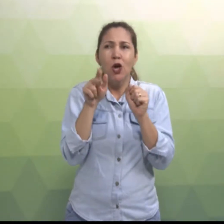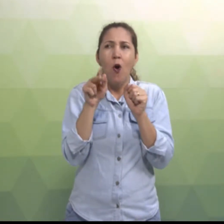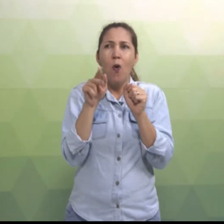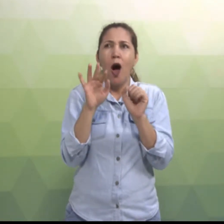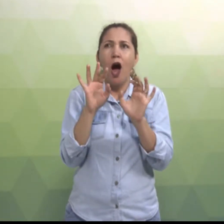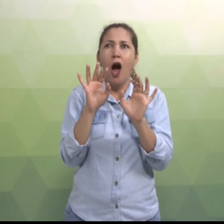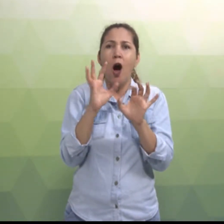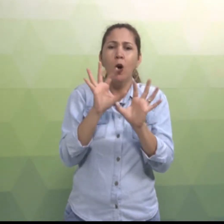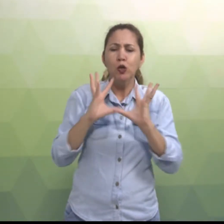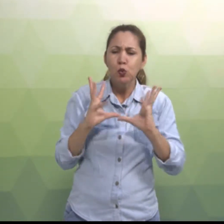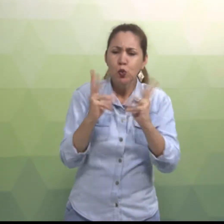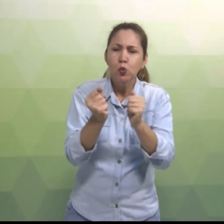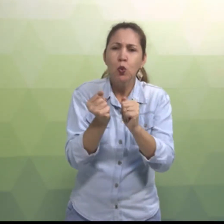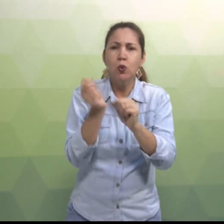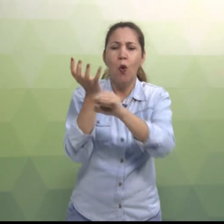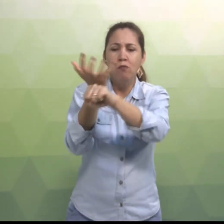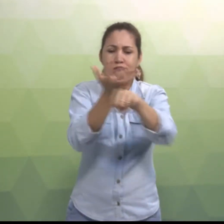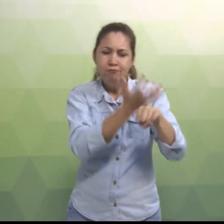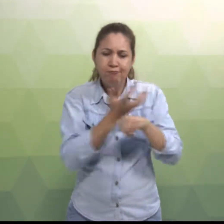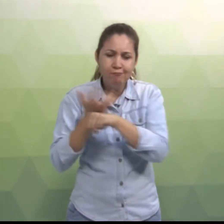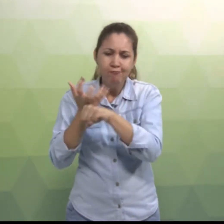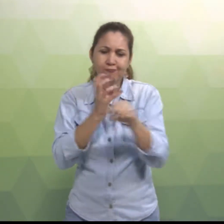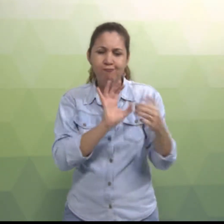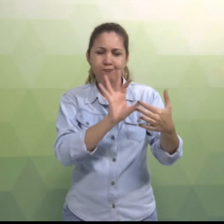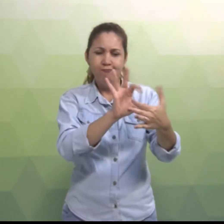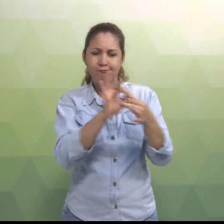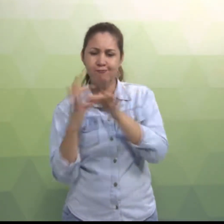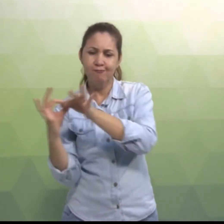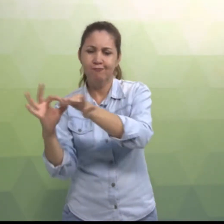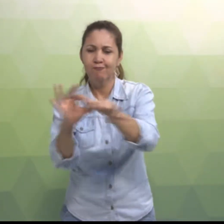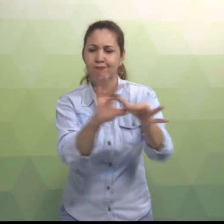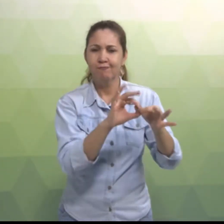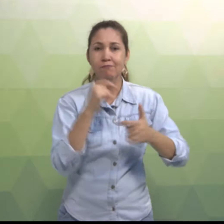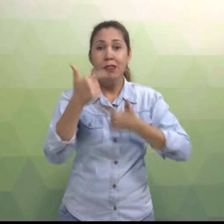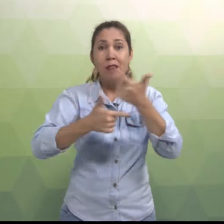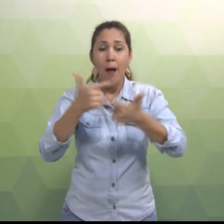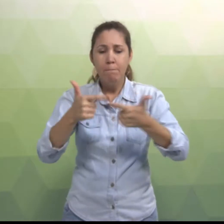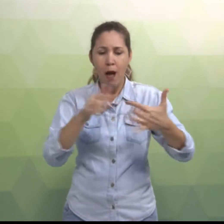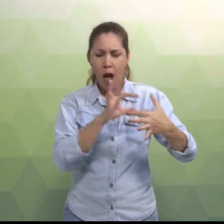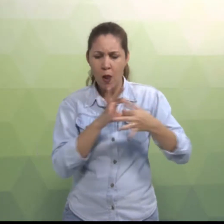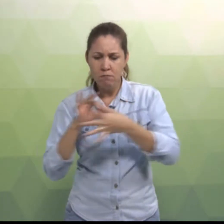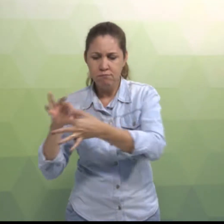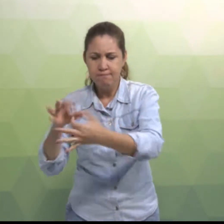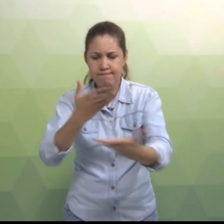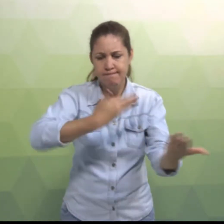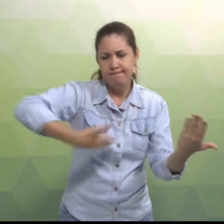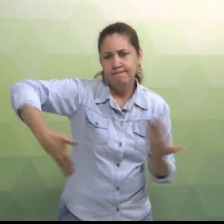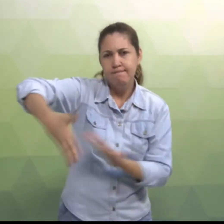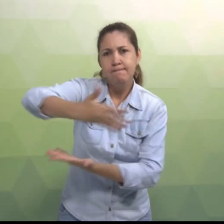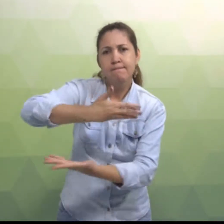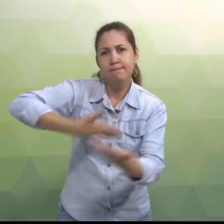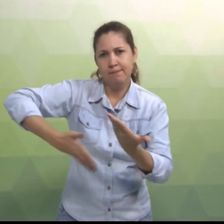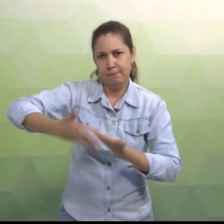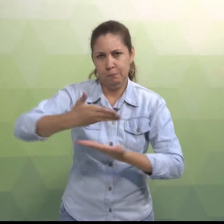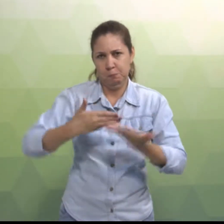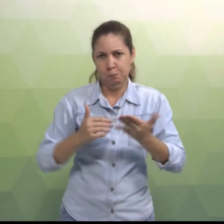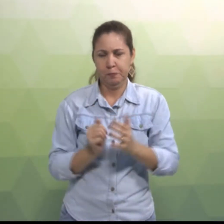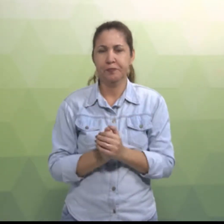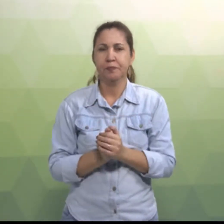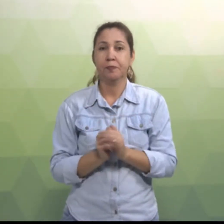É necessário que todas as disciplinas estejam contextualizadas, desenvolvendo um trabalho